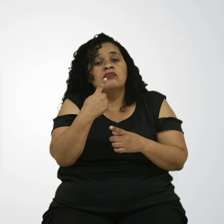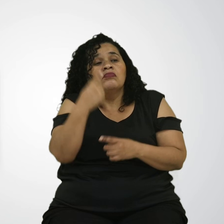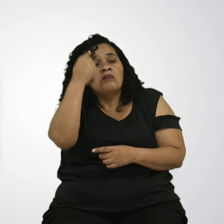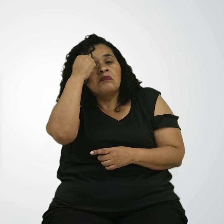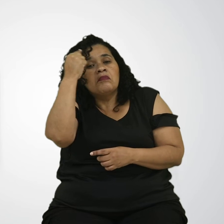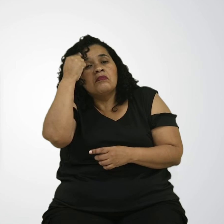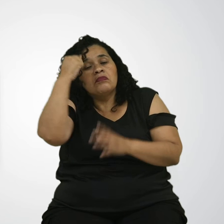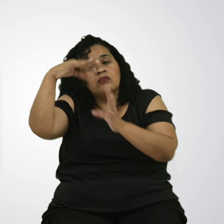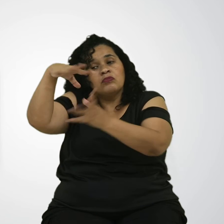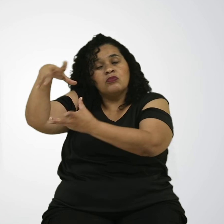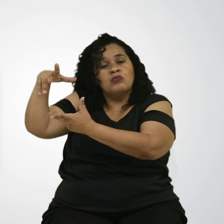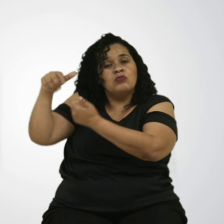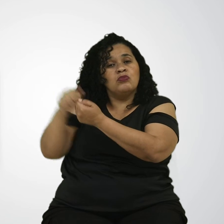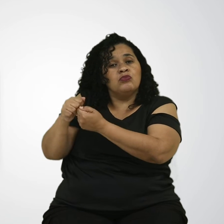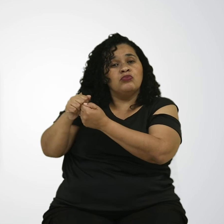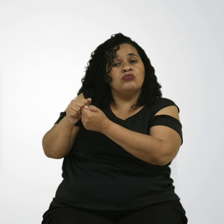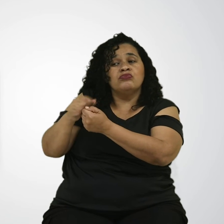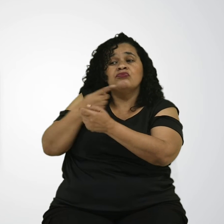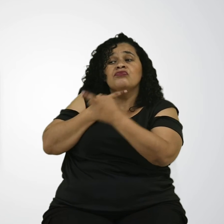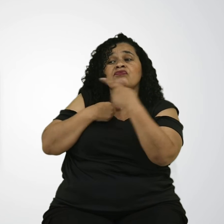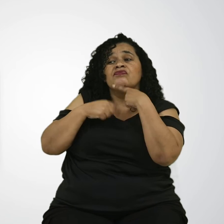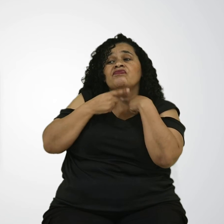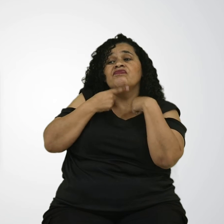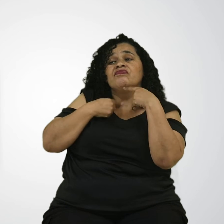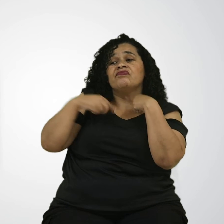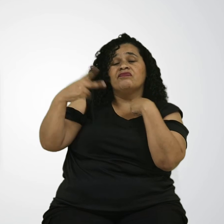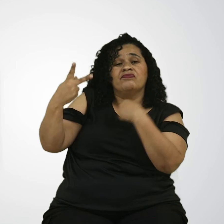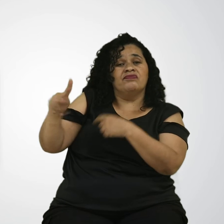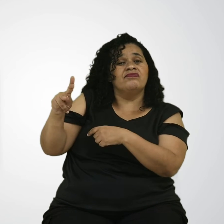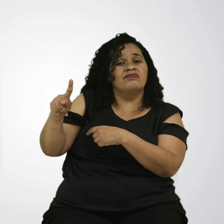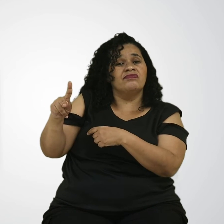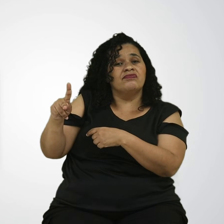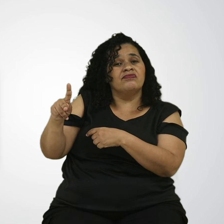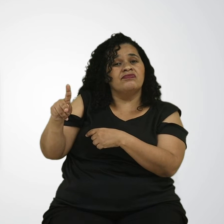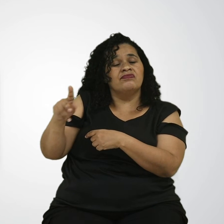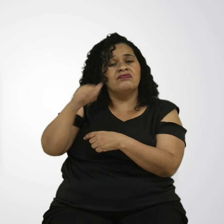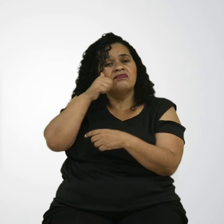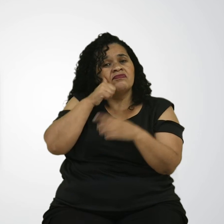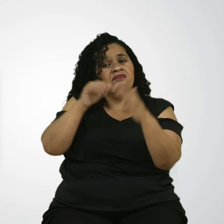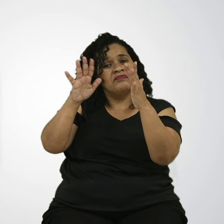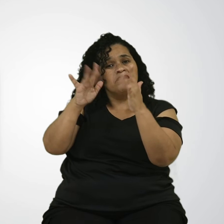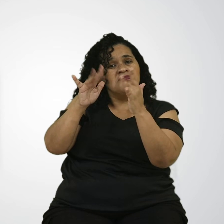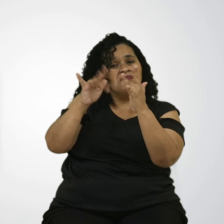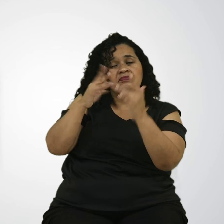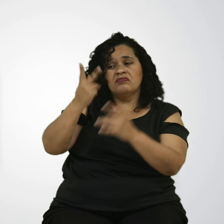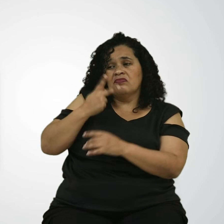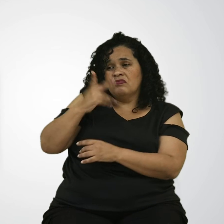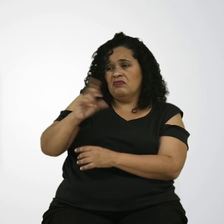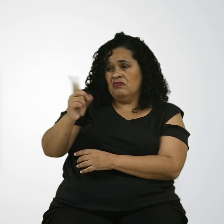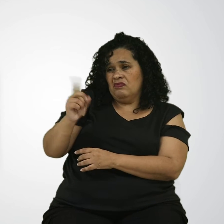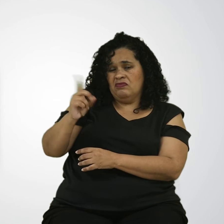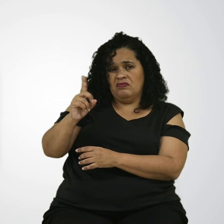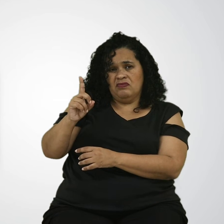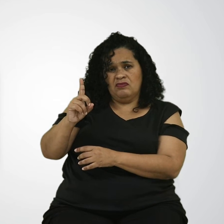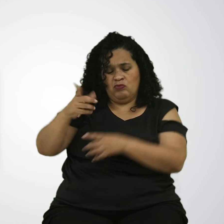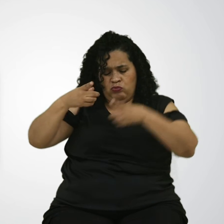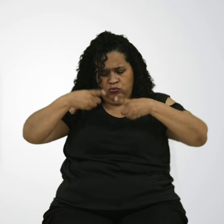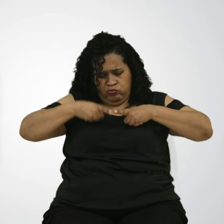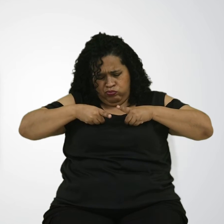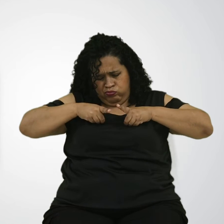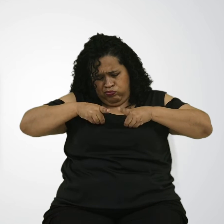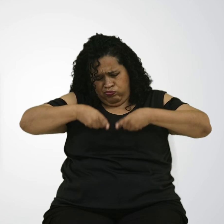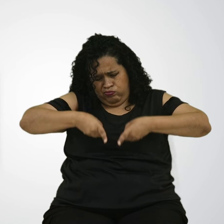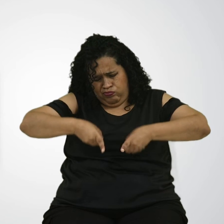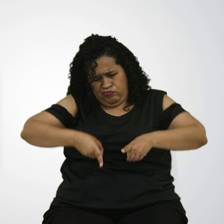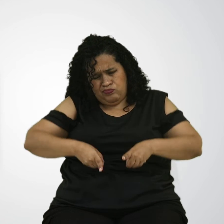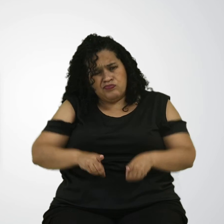criou, e não é. E quando ele ouvir o não da namorada, ele vai entrar num estado de depressão. Quando ele tomar um